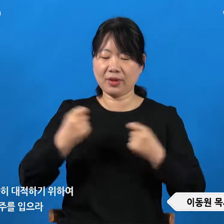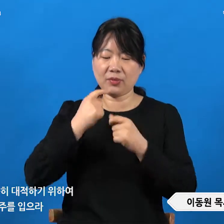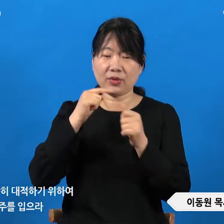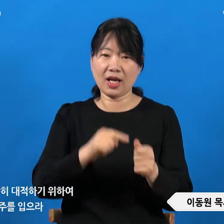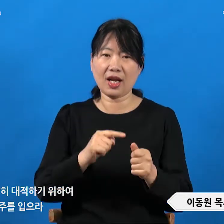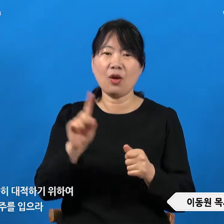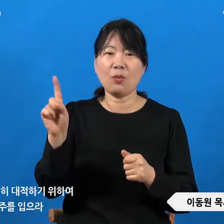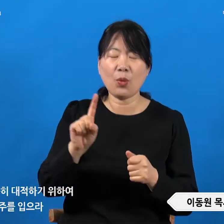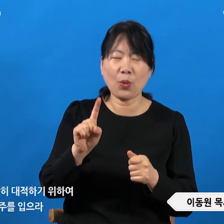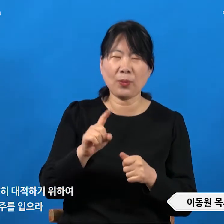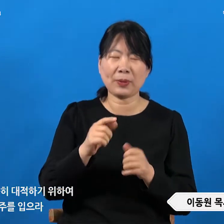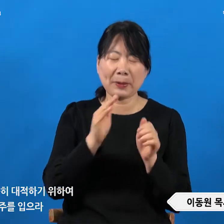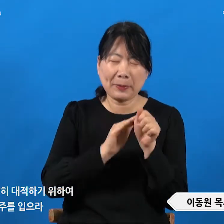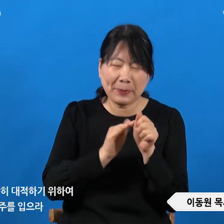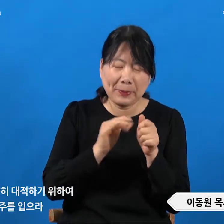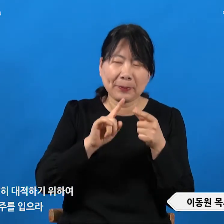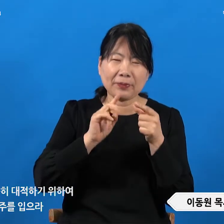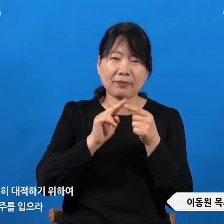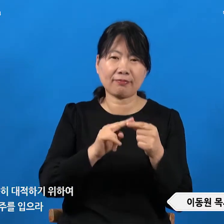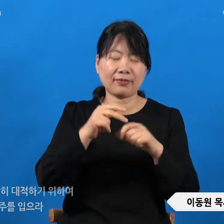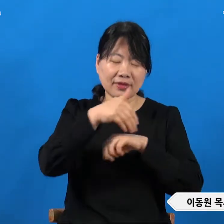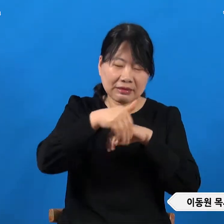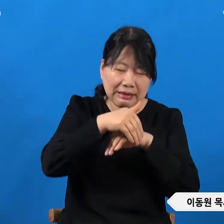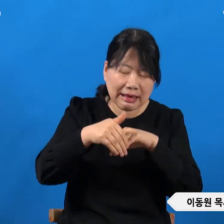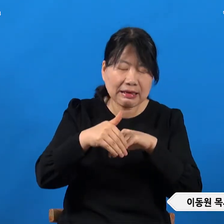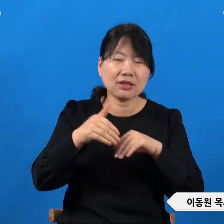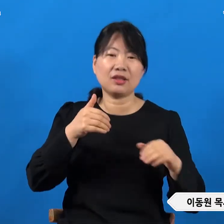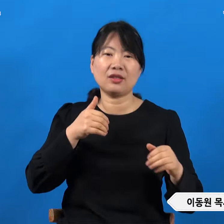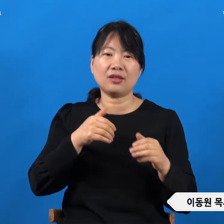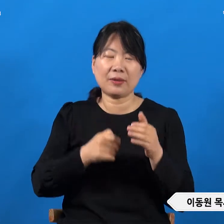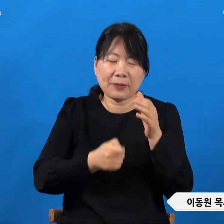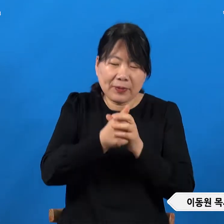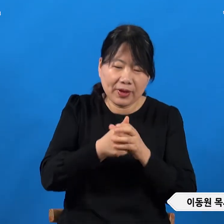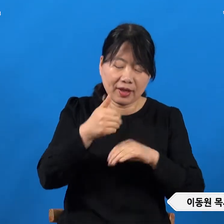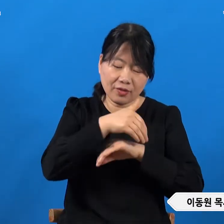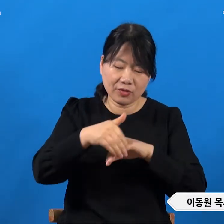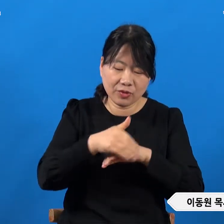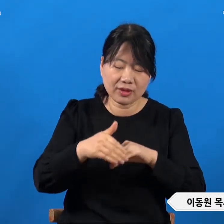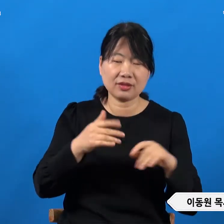간계, 간교한 괴계를 대적하기 위하여.